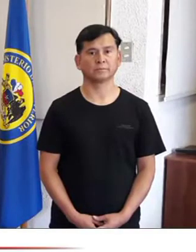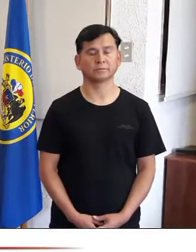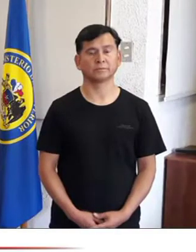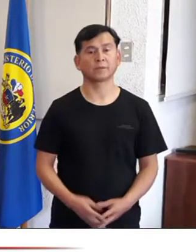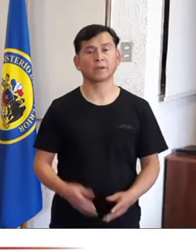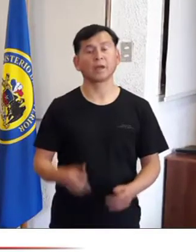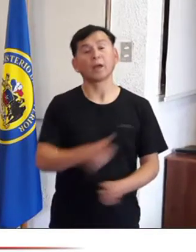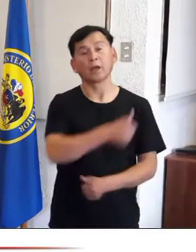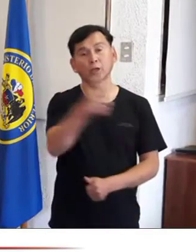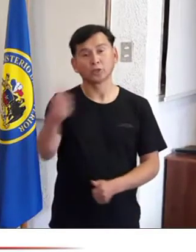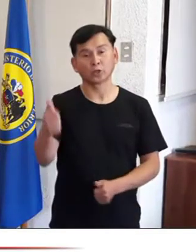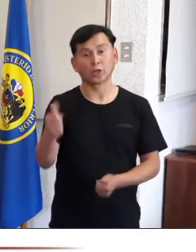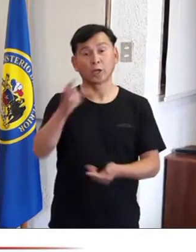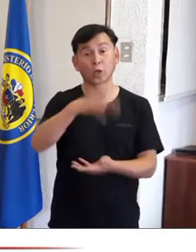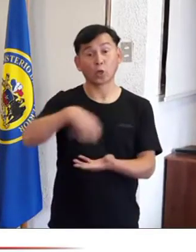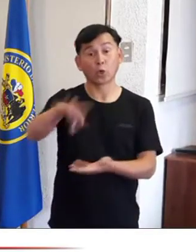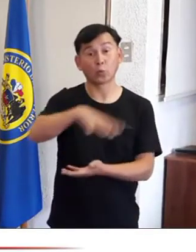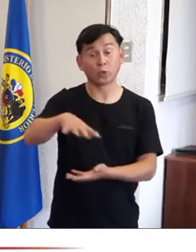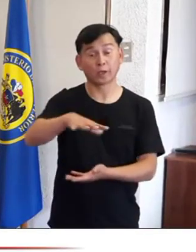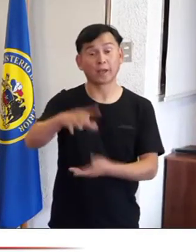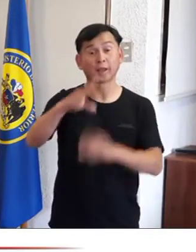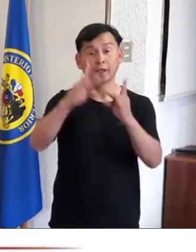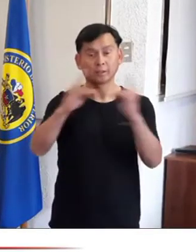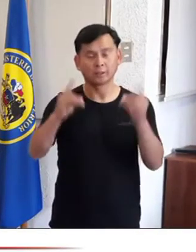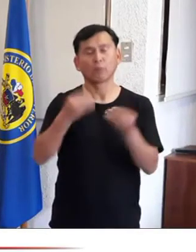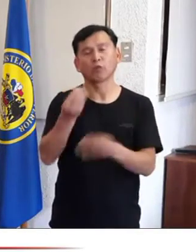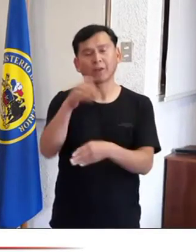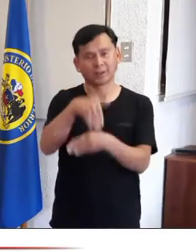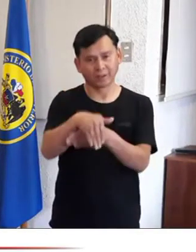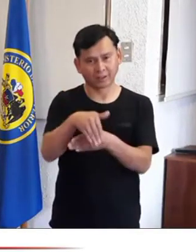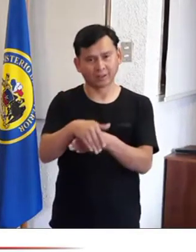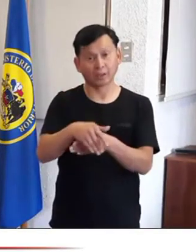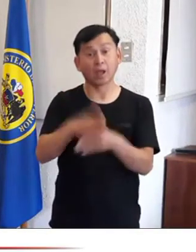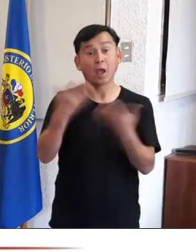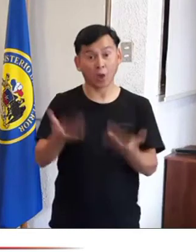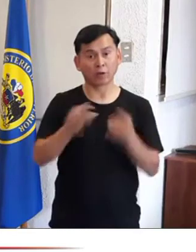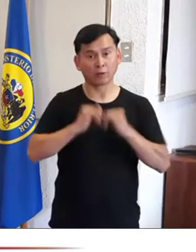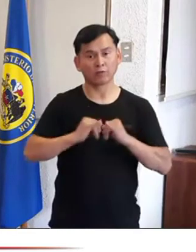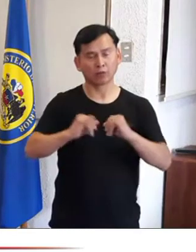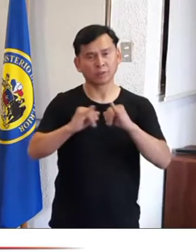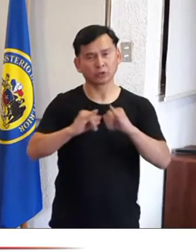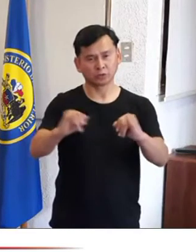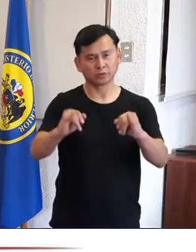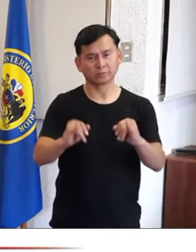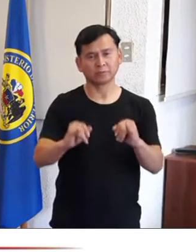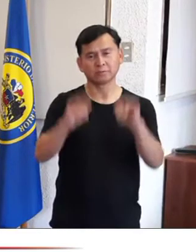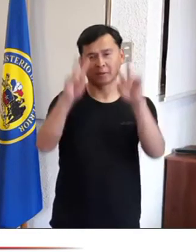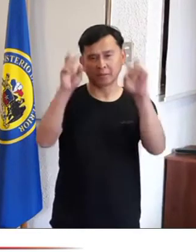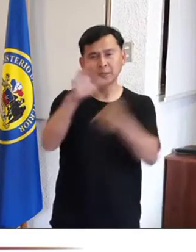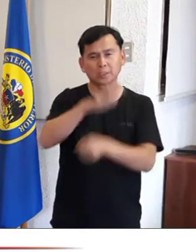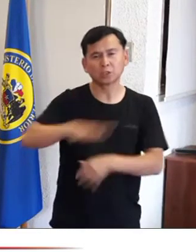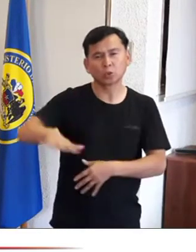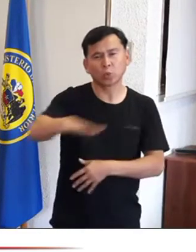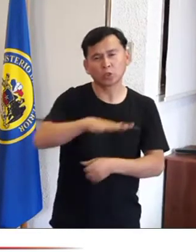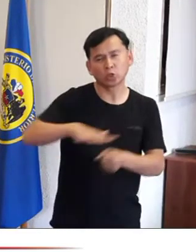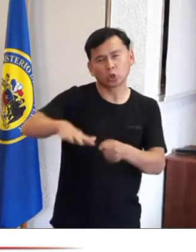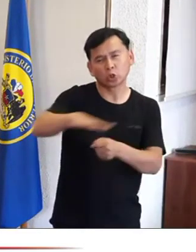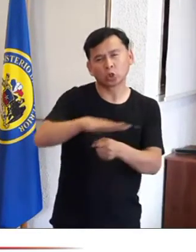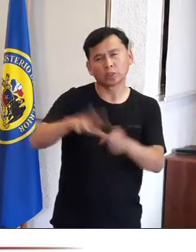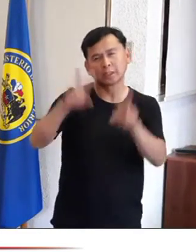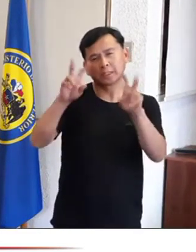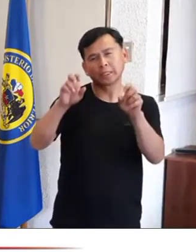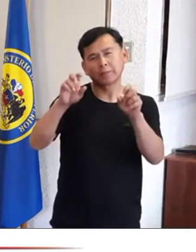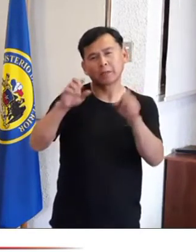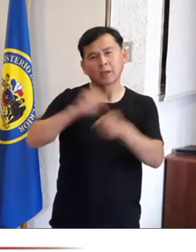A toda la comunidad Aysén, muy buenas tardes. Entregamos el reporte actualizado de la situación en torno a